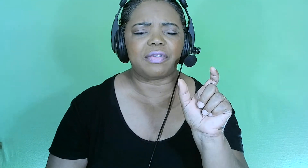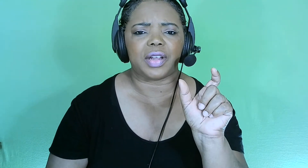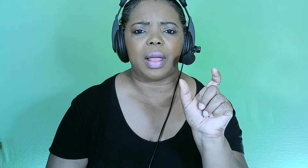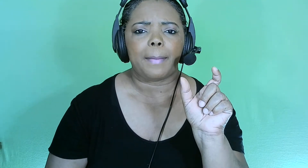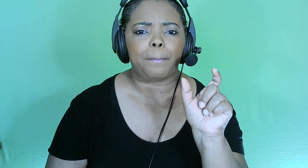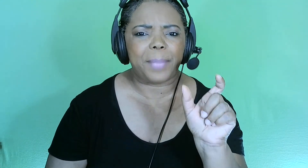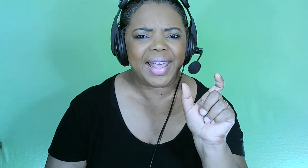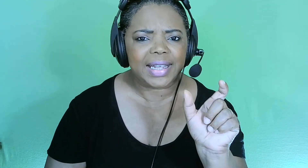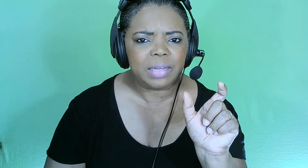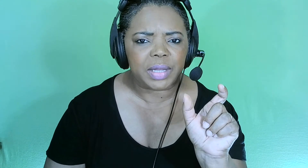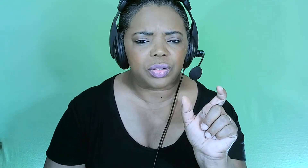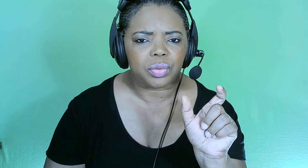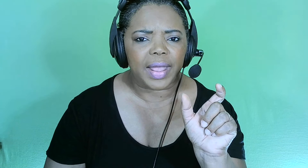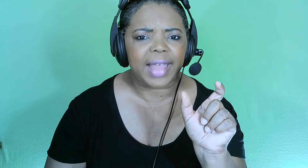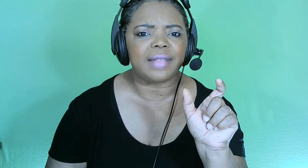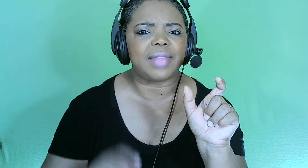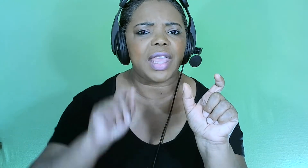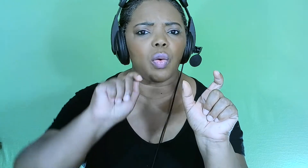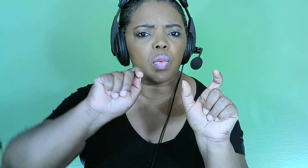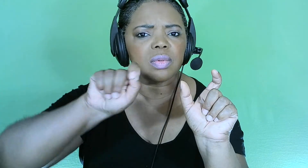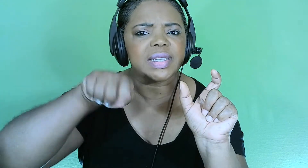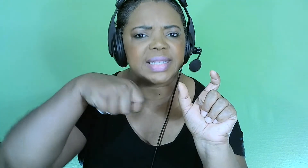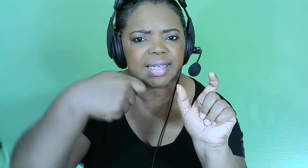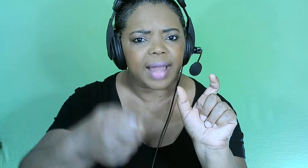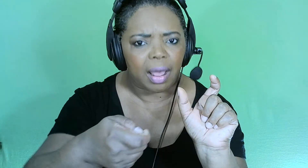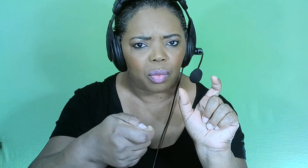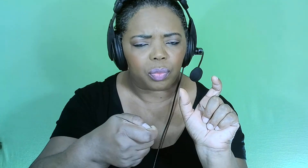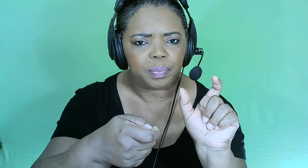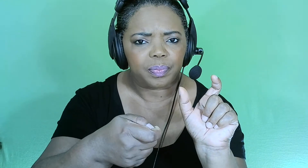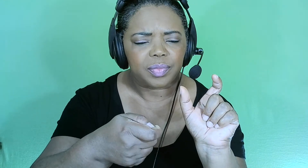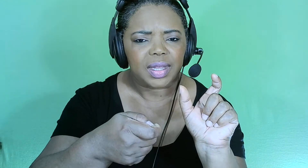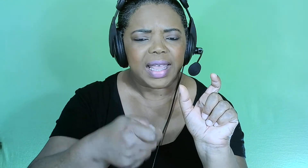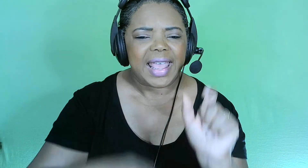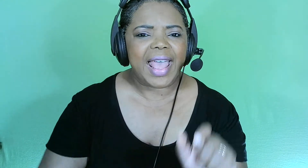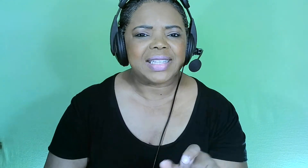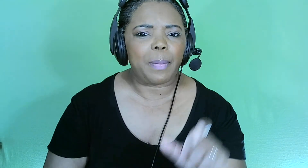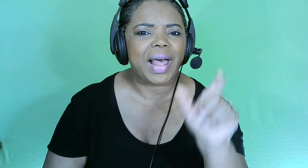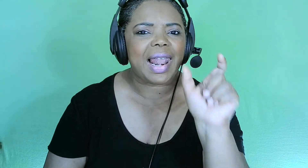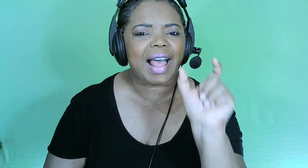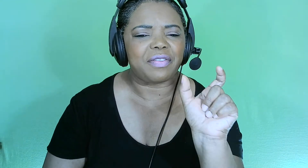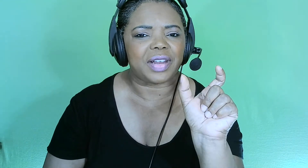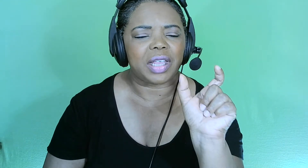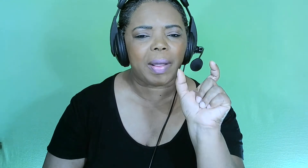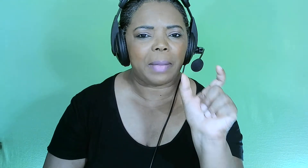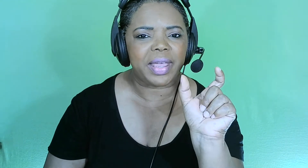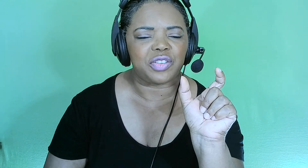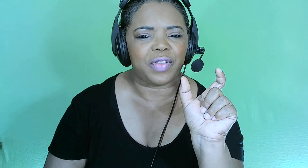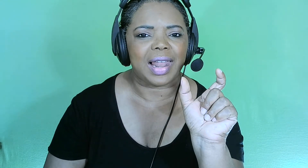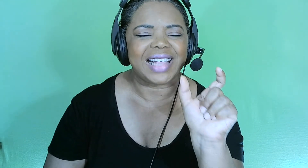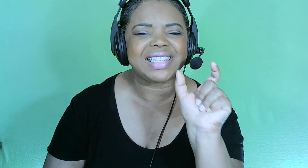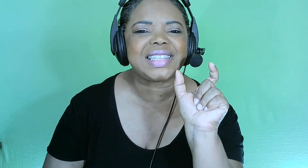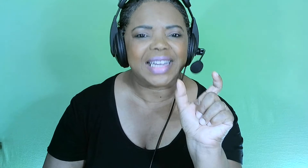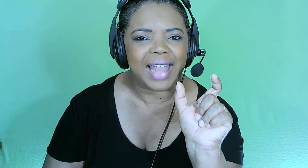palavra parâmetro, ela tem um sinal. Essa palavra que eu acabei de falar,